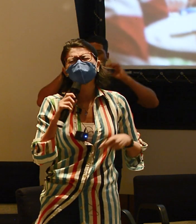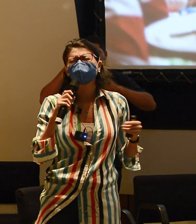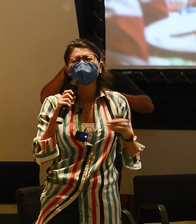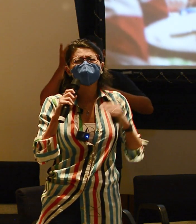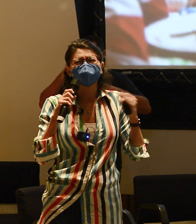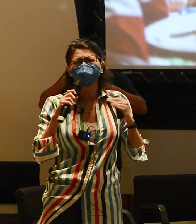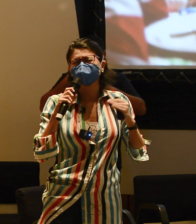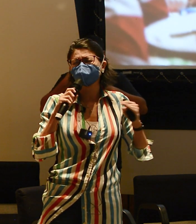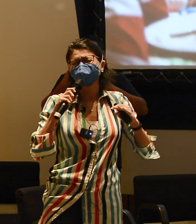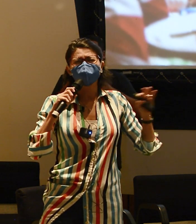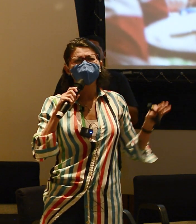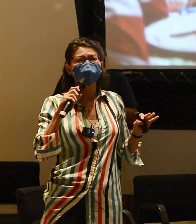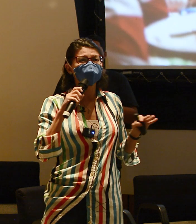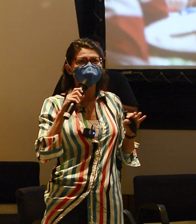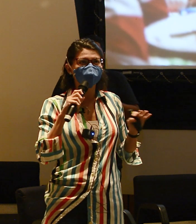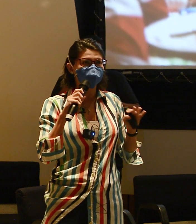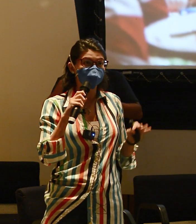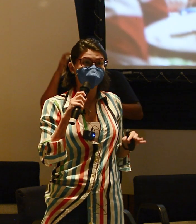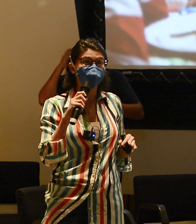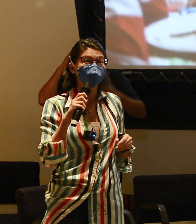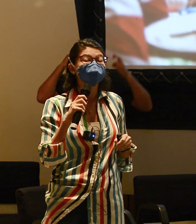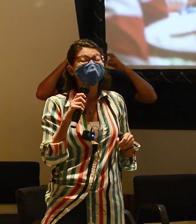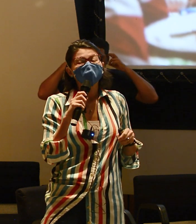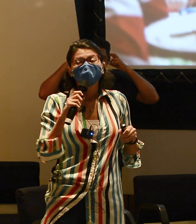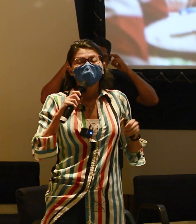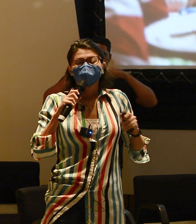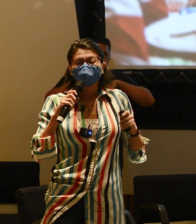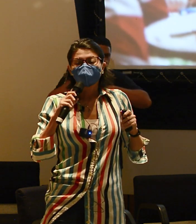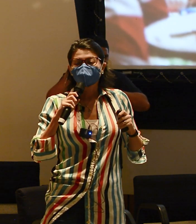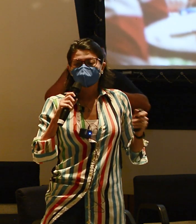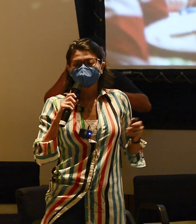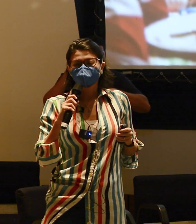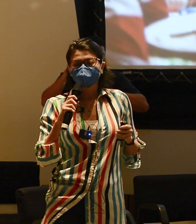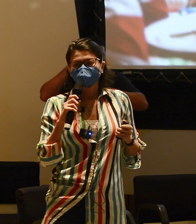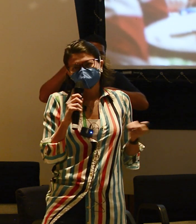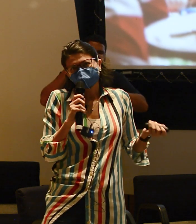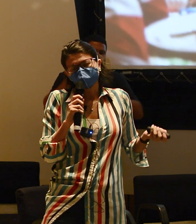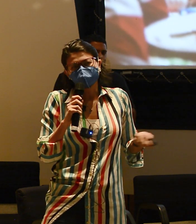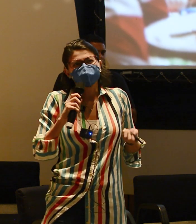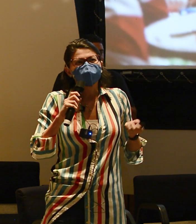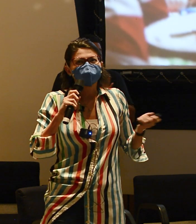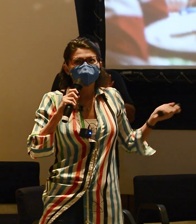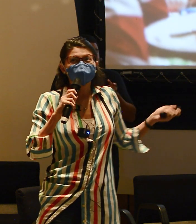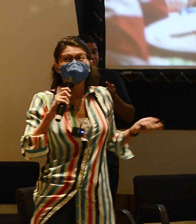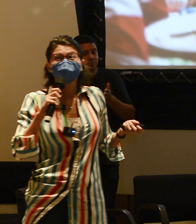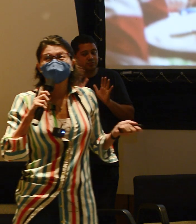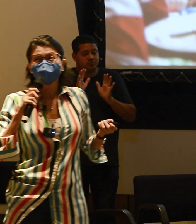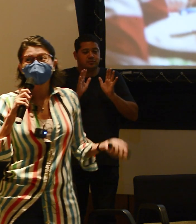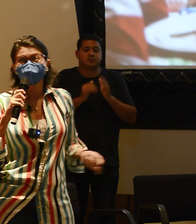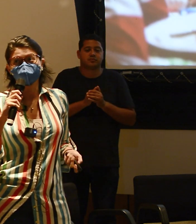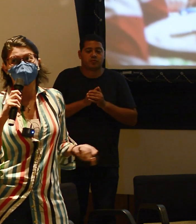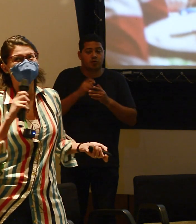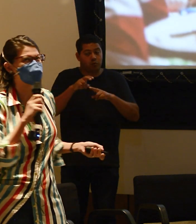Ah, então é só eu colocar o implante dos dois lados que tudo isso vai ficar resolvido? A resposta não é tão simples assim, por isso que a gente chega a